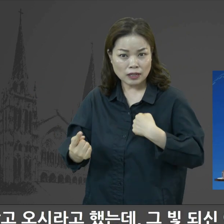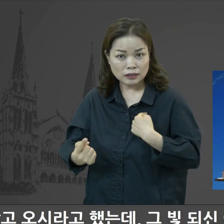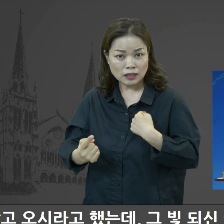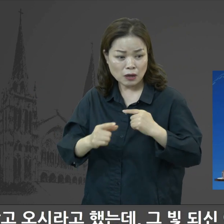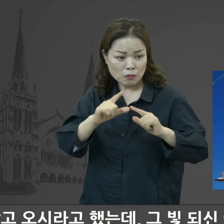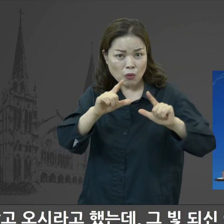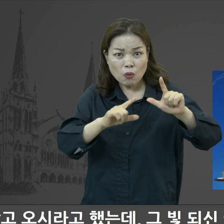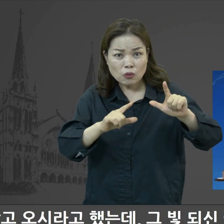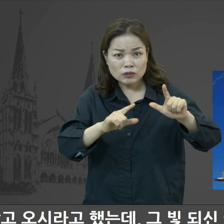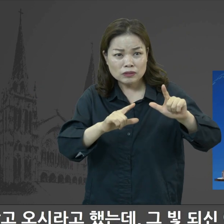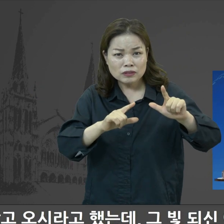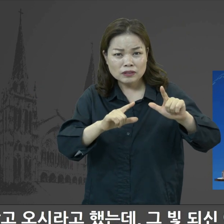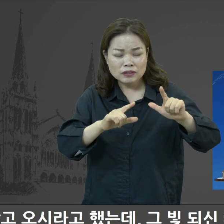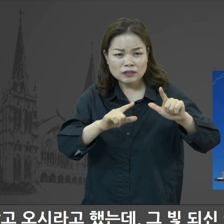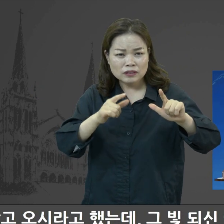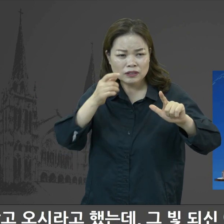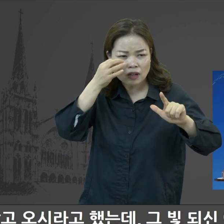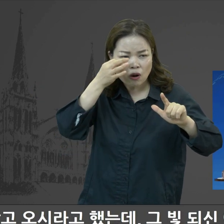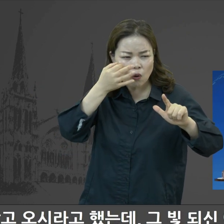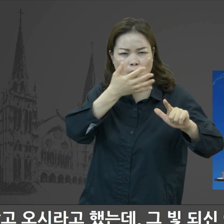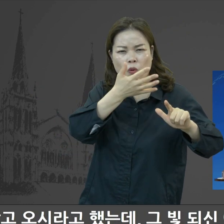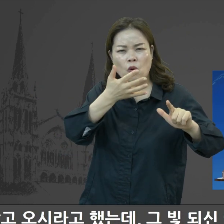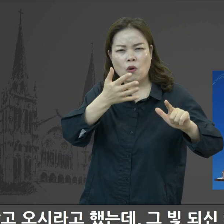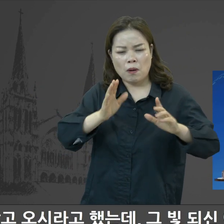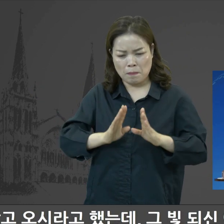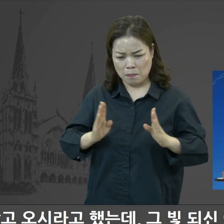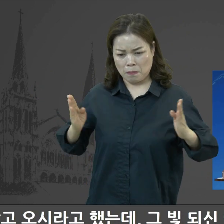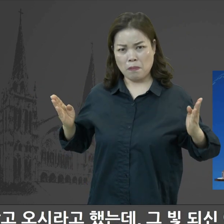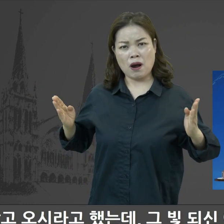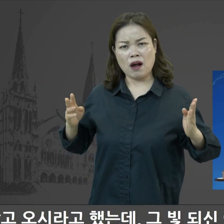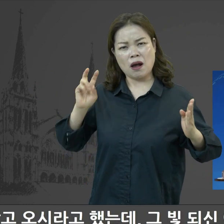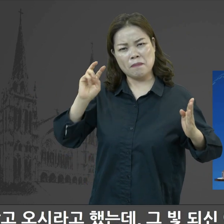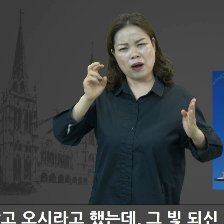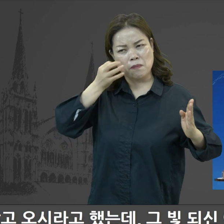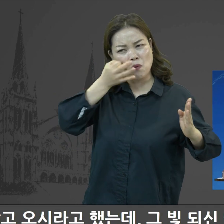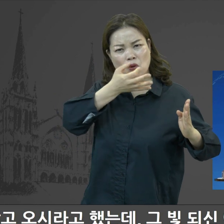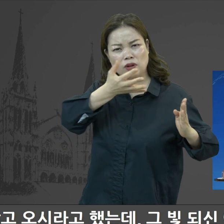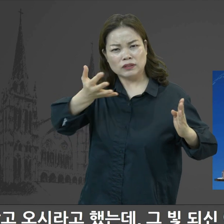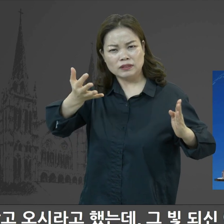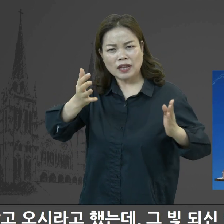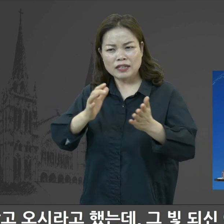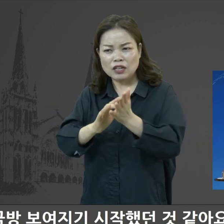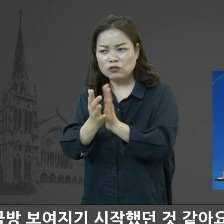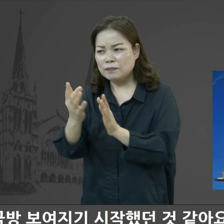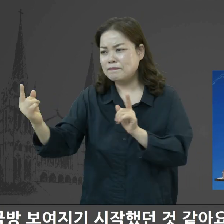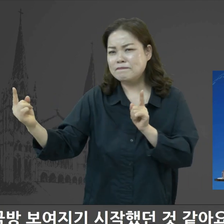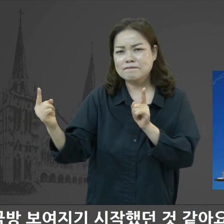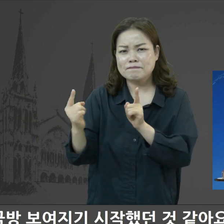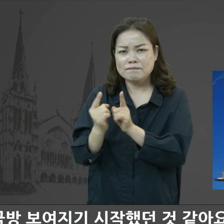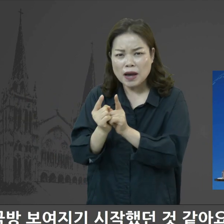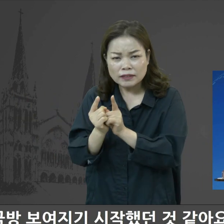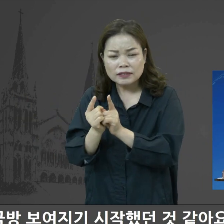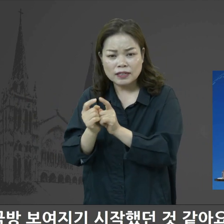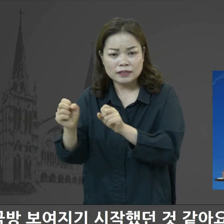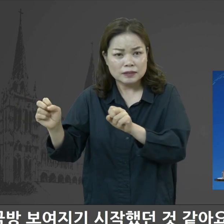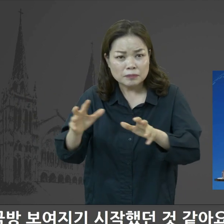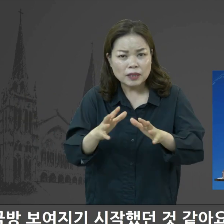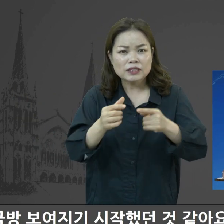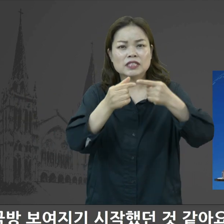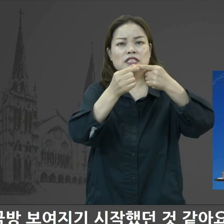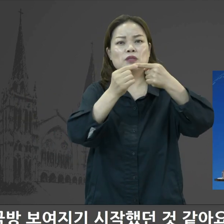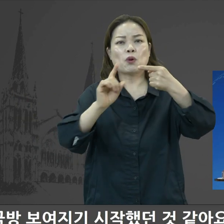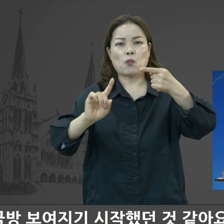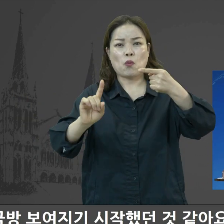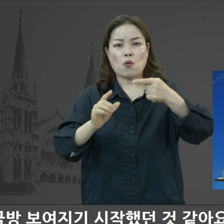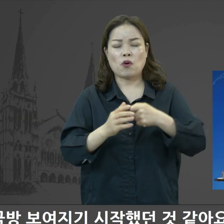모습이 금방 보여지기 시작했던 것 같아요. 그 순간 예수님 만나자마자 삭개오가 제일 먼저 1번으로 한